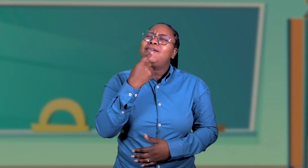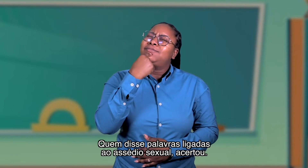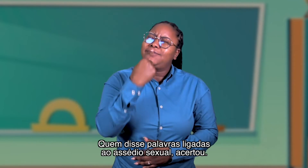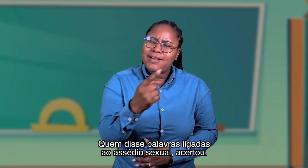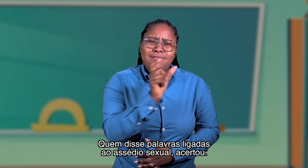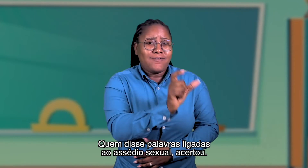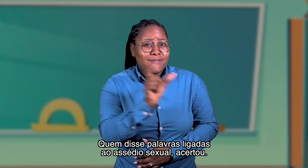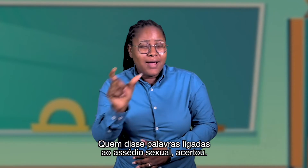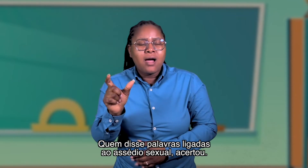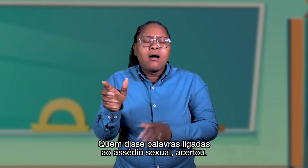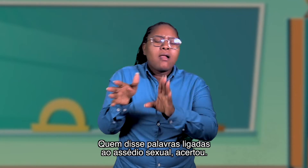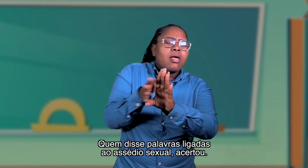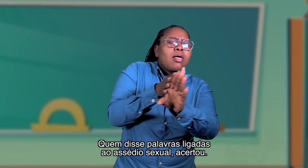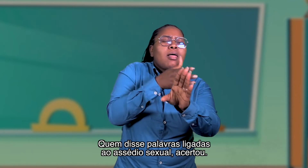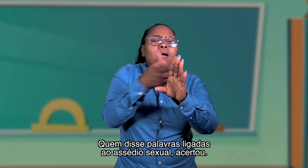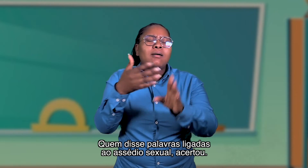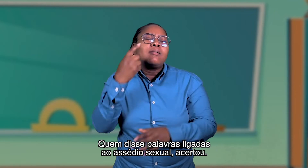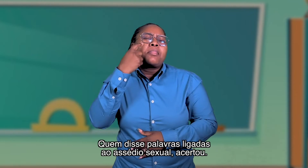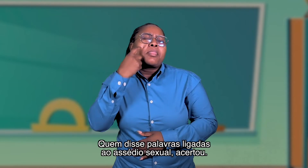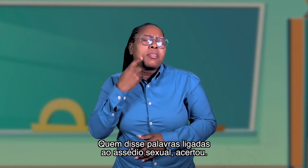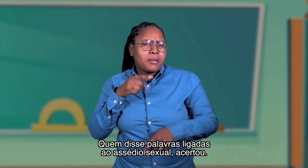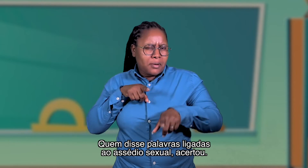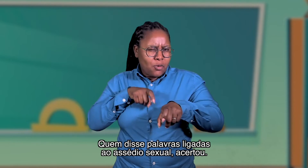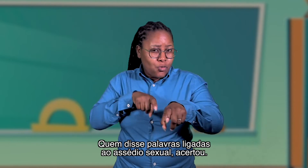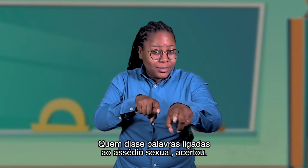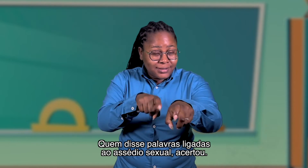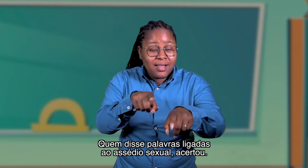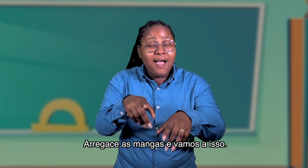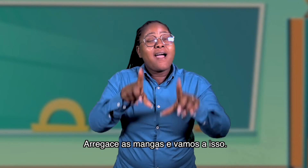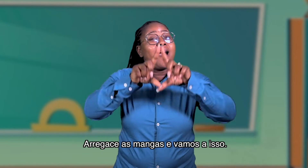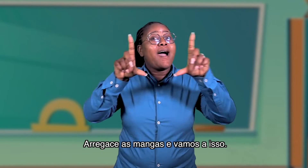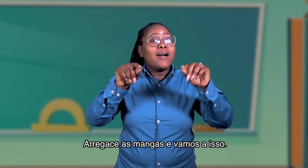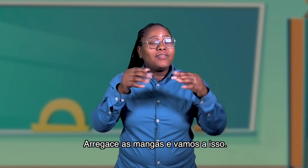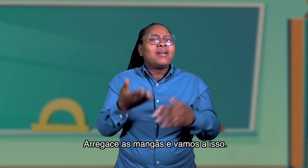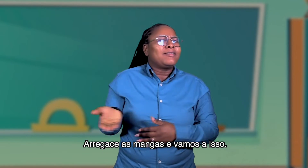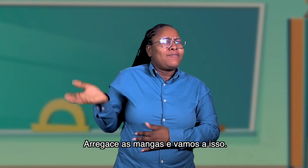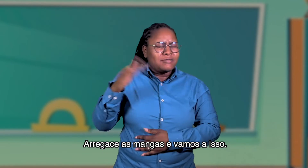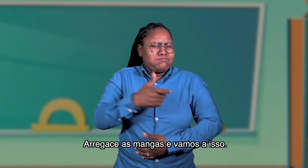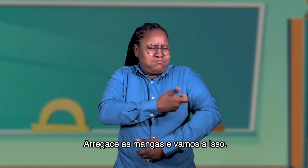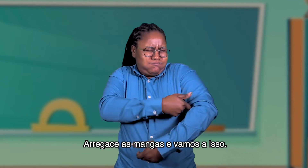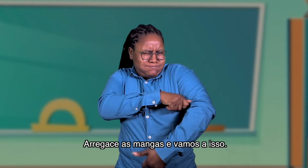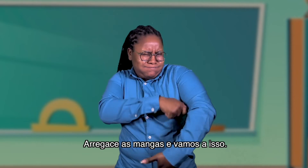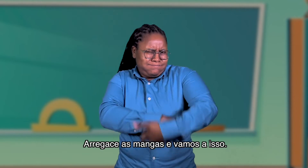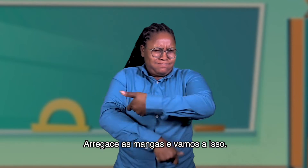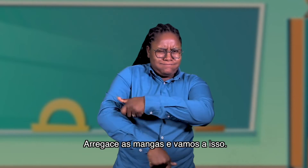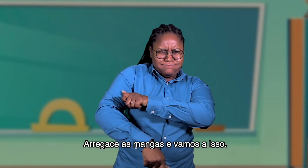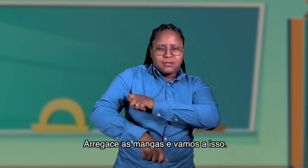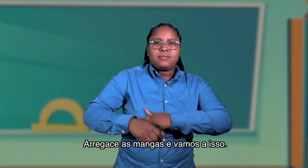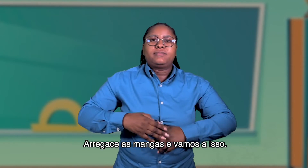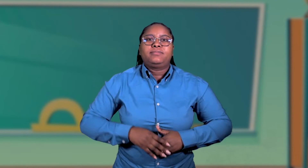Quem disse palavras ligadas ao assédio sexual acertou. Arregace as mangas e vamos a isso.